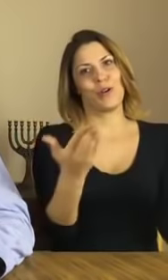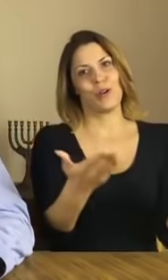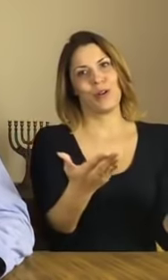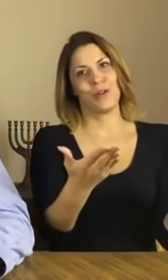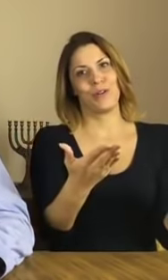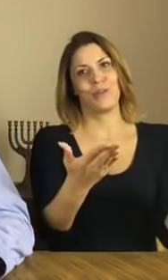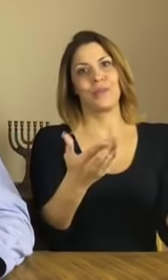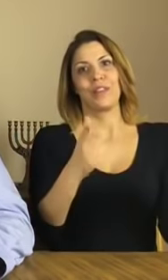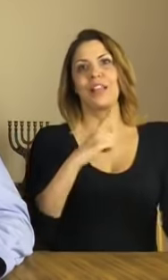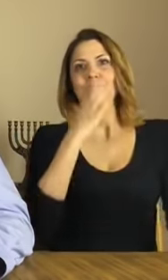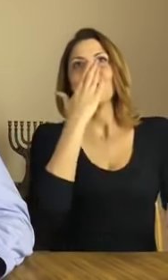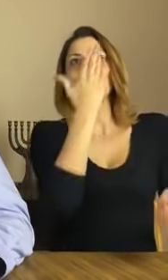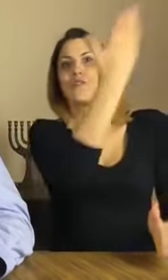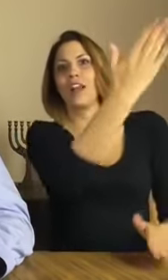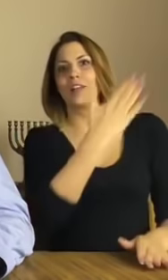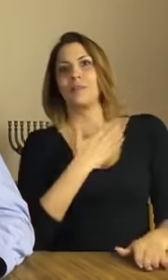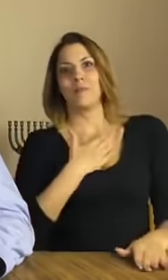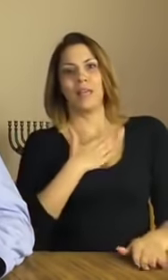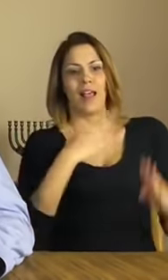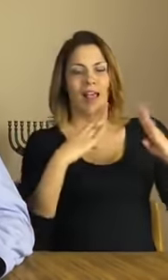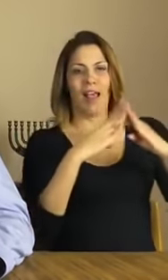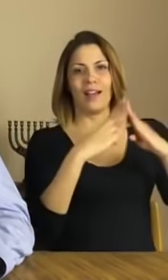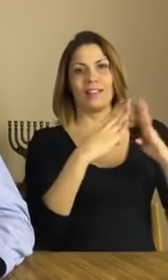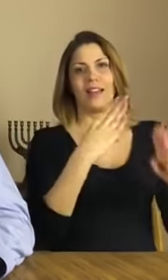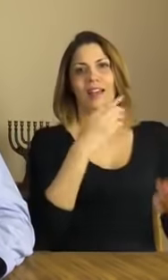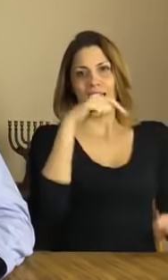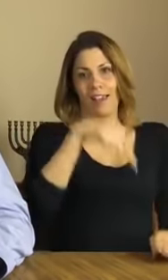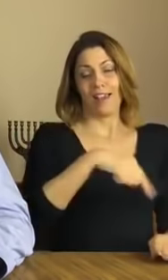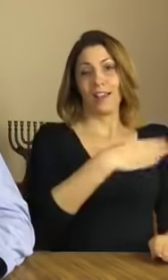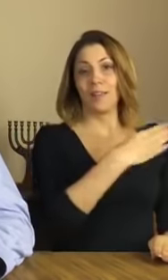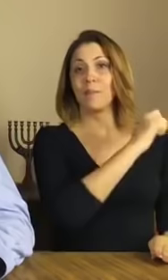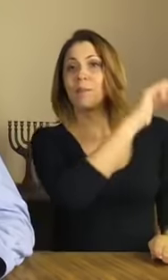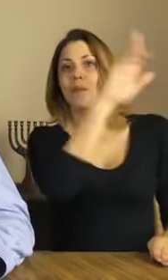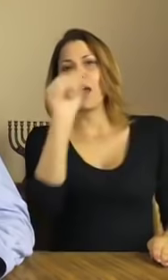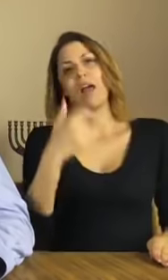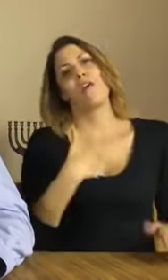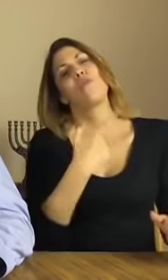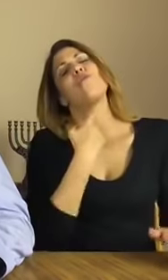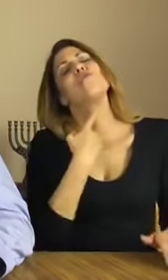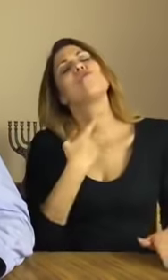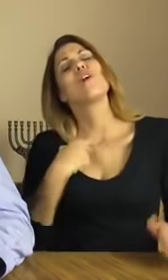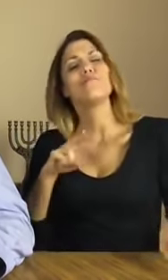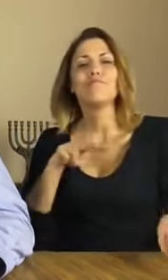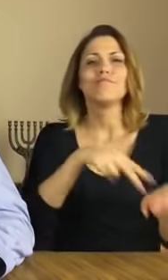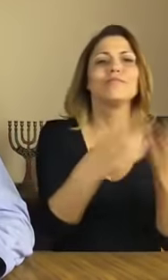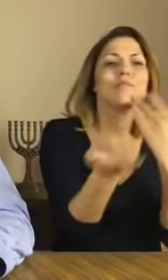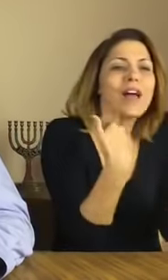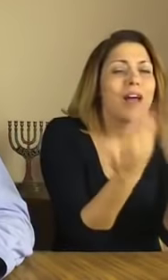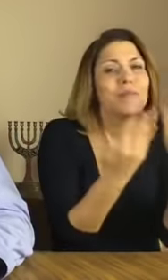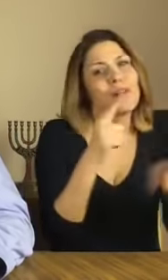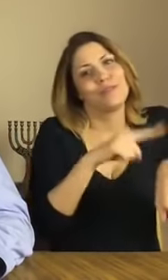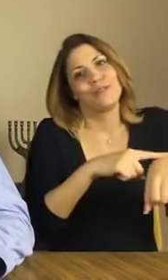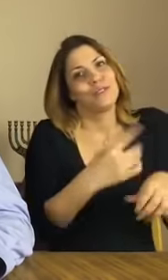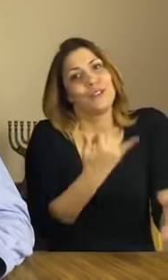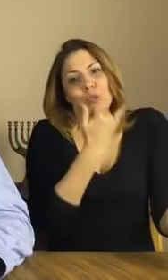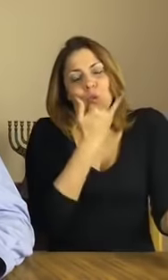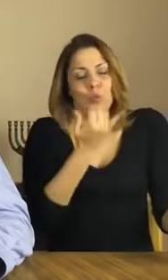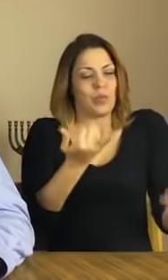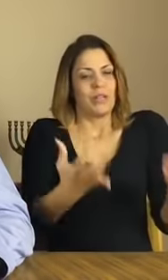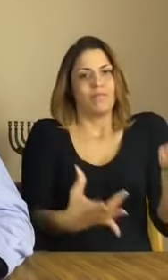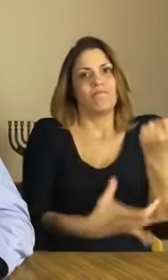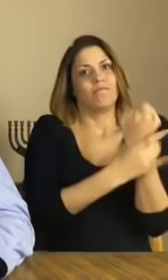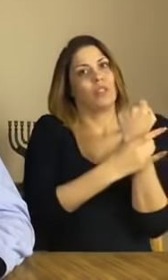frente do meu condomínio dizer que eu gostaria muito de ir pra ele e bateu um papo com vocês mas infelizmente